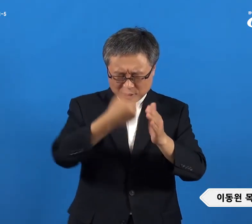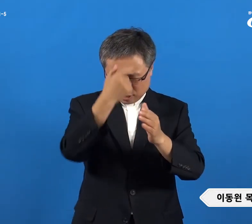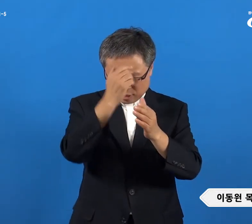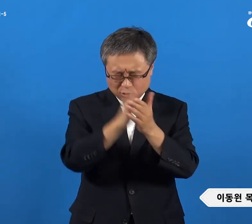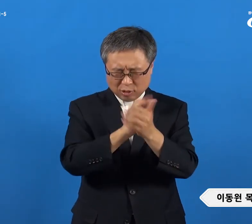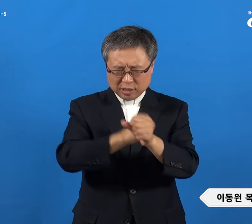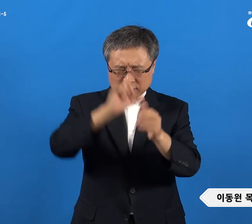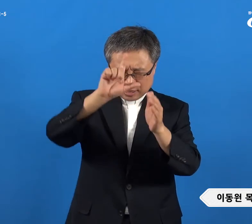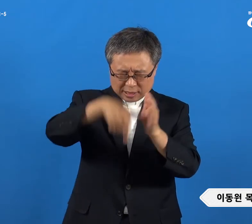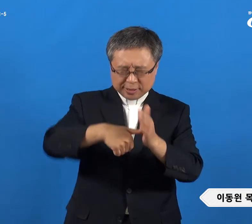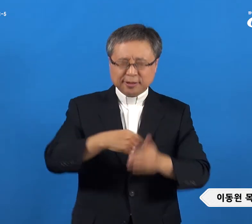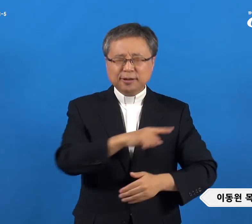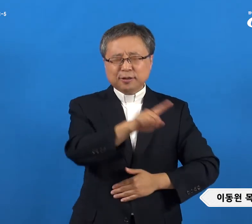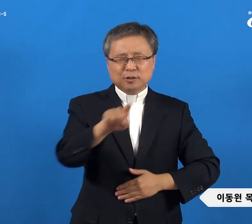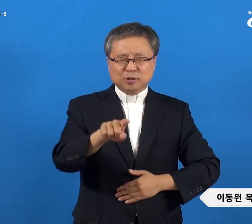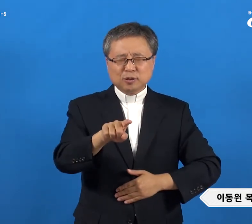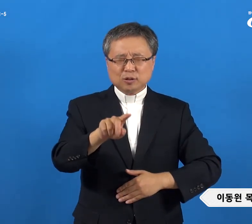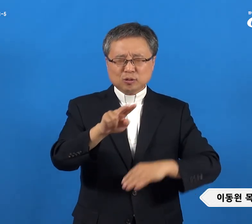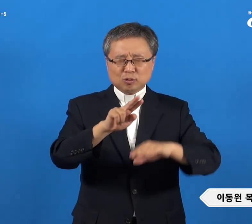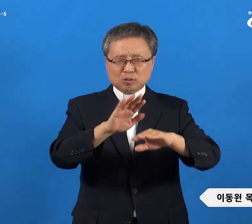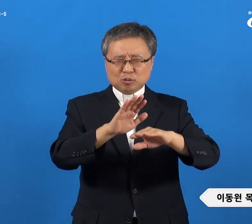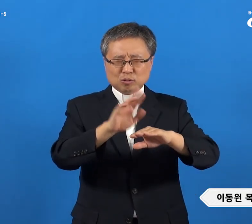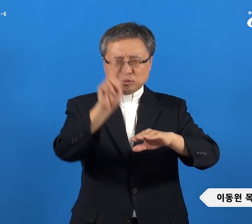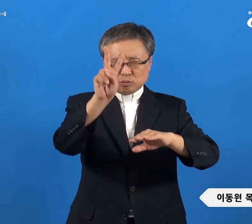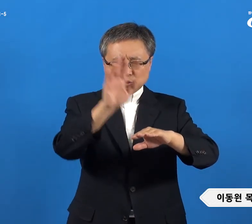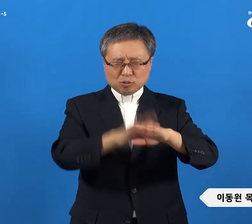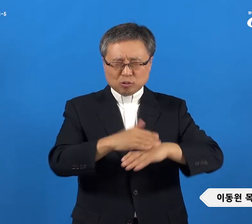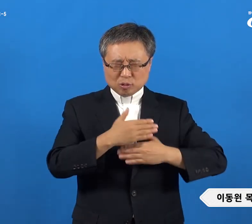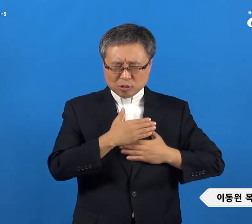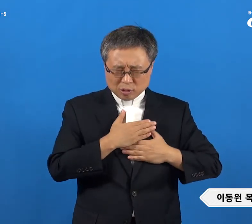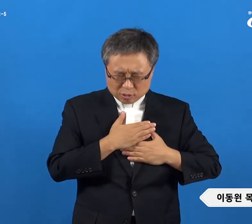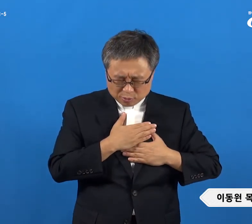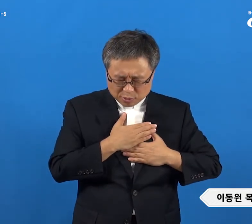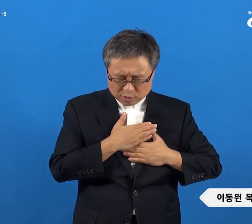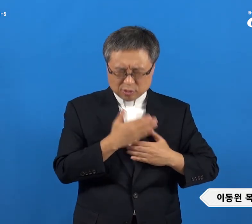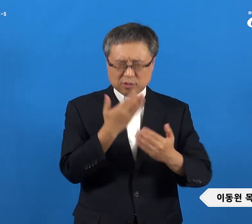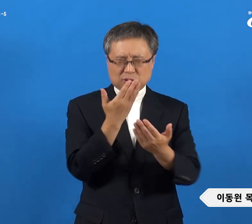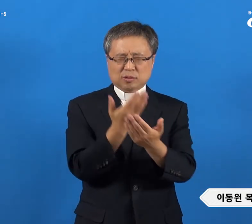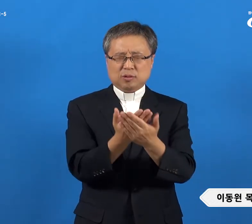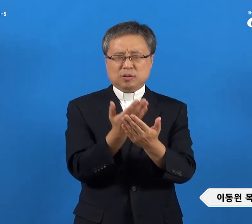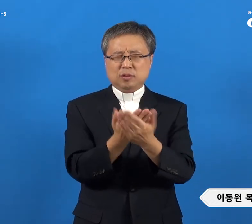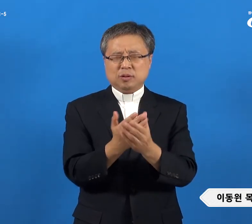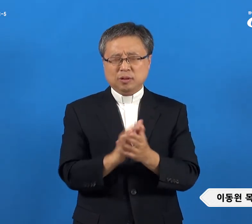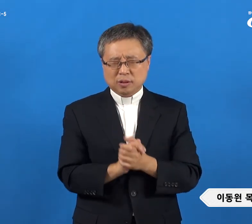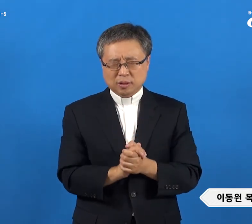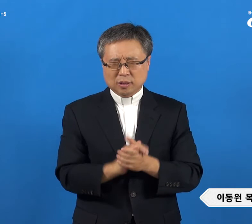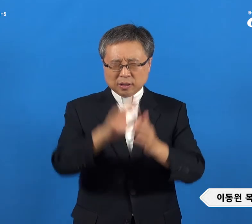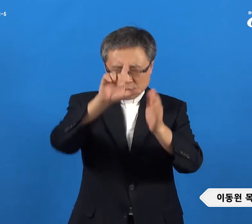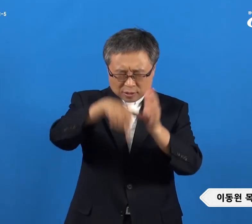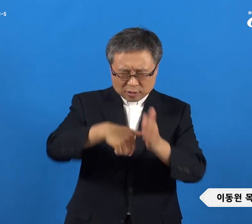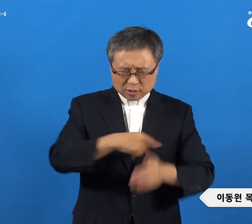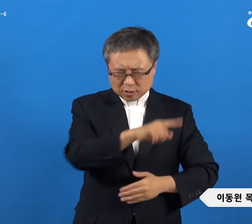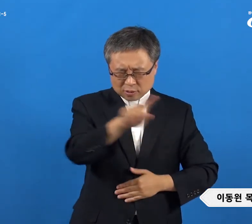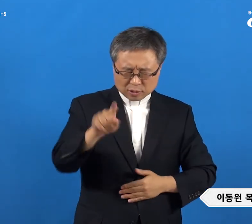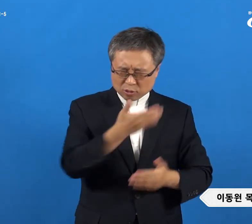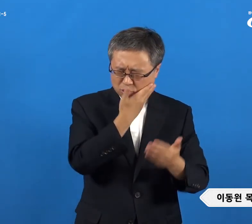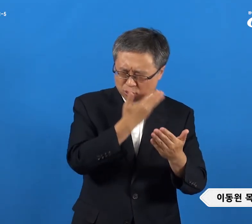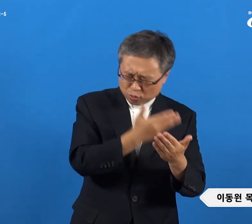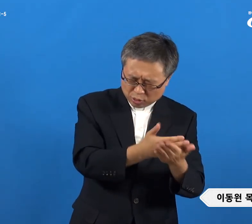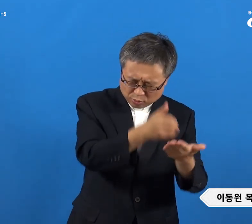시간 여러분의 두 손을 가슴에 올려보세요. 가슴에 얹어보세요. 이 시간 여러분의 VIP를 위해서